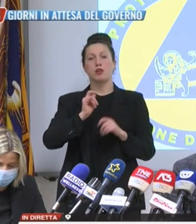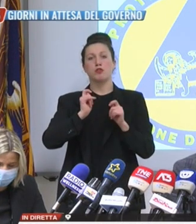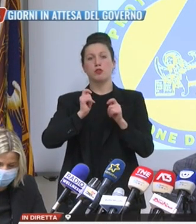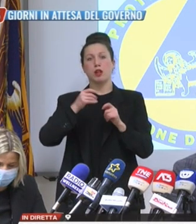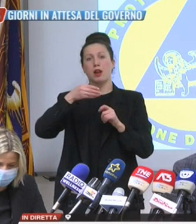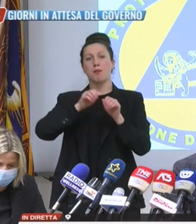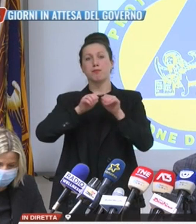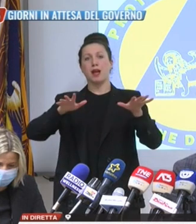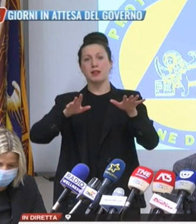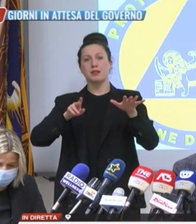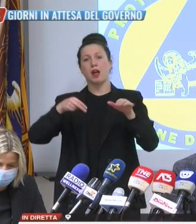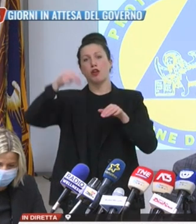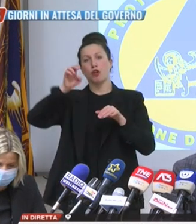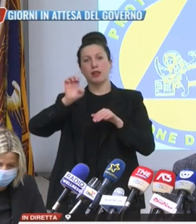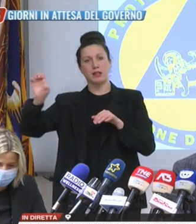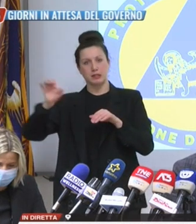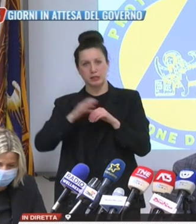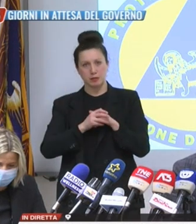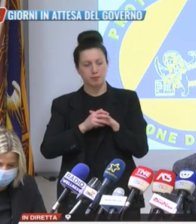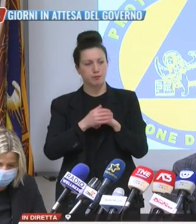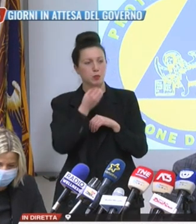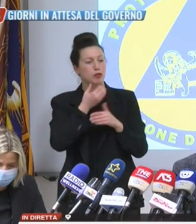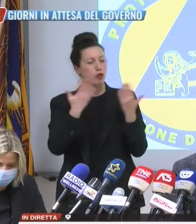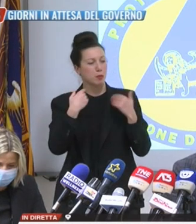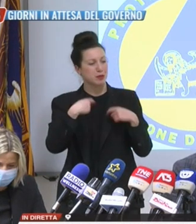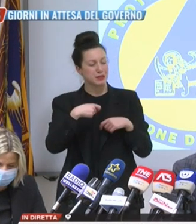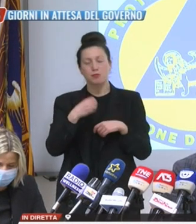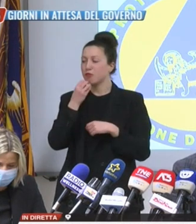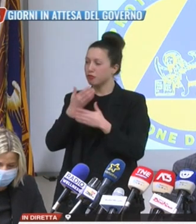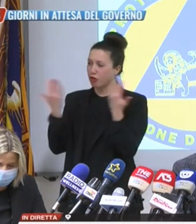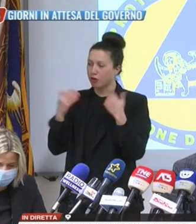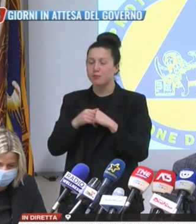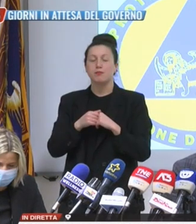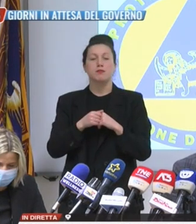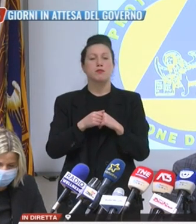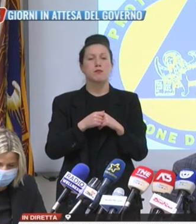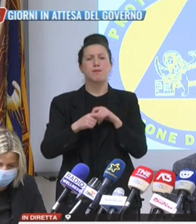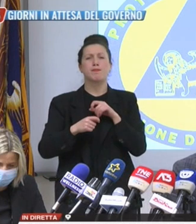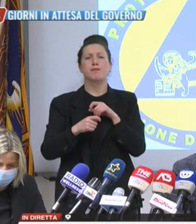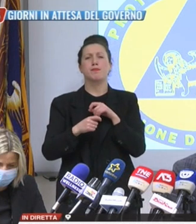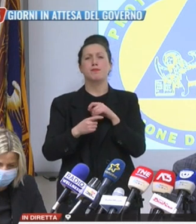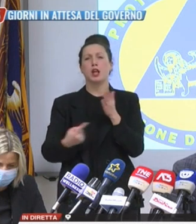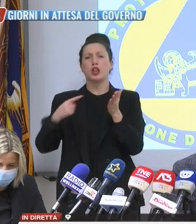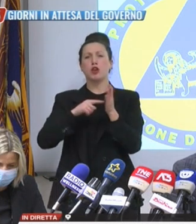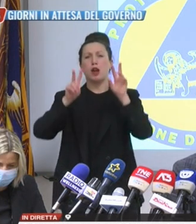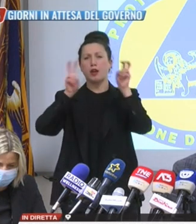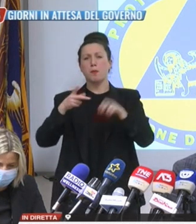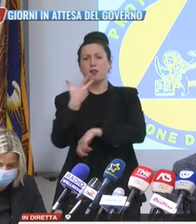Sì, buongiorno Presidente. Buongiorno. Mi scusi, sempre ritornando alla questione dei vaccini, com'è possibile che se la